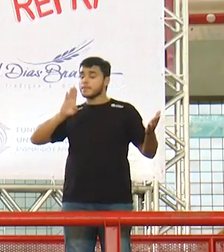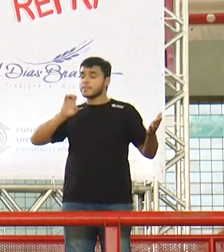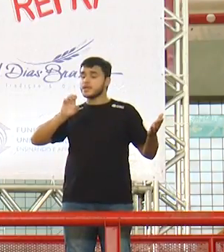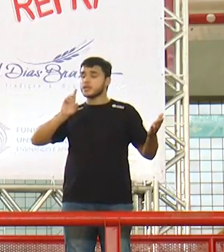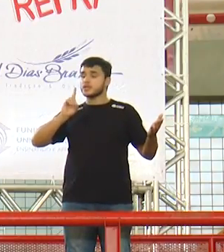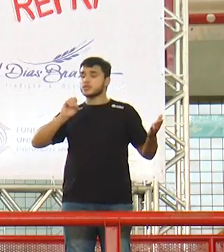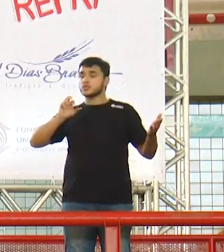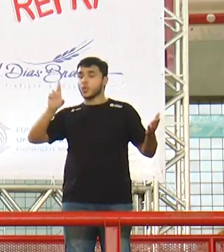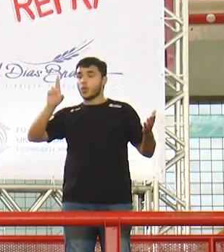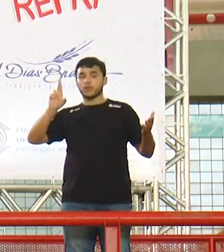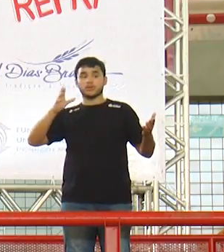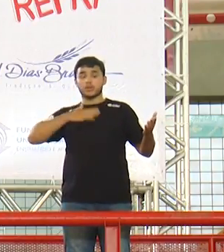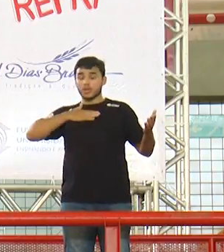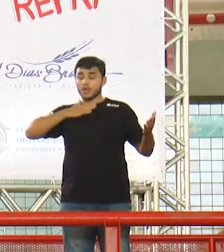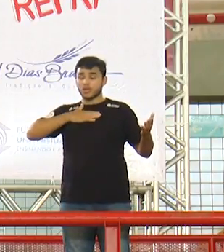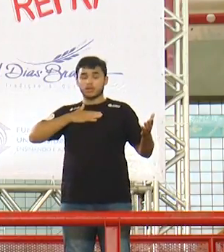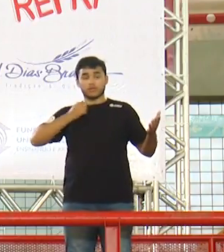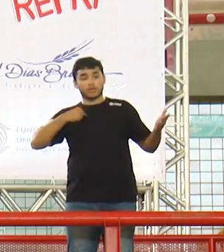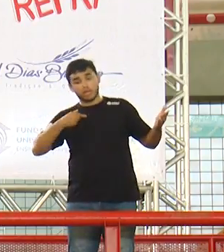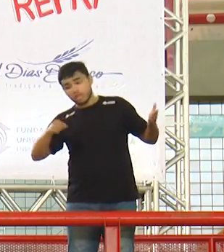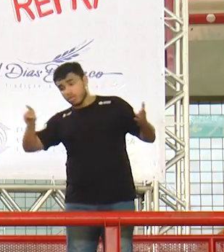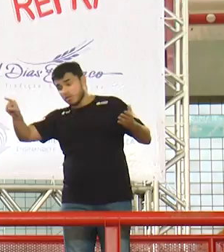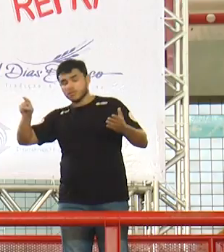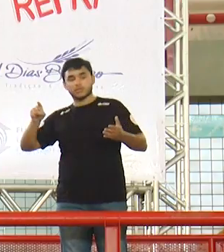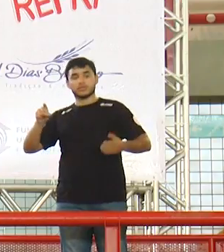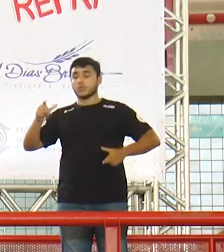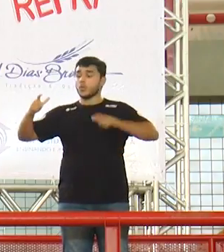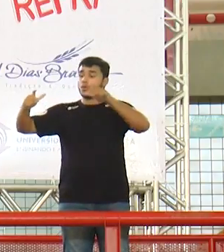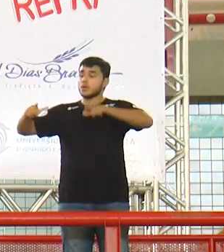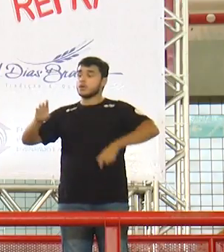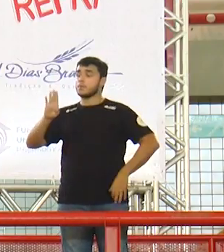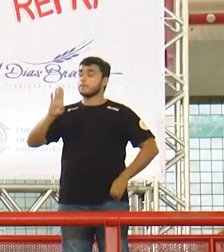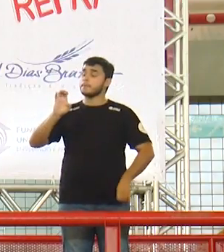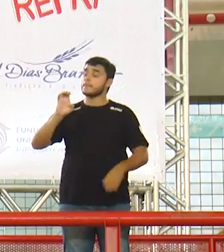é quem bebe. O lugar onde se bebe água é o quê?